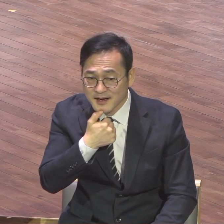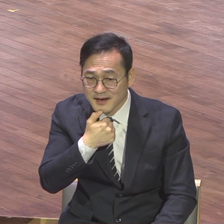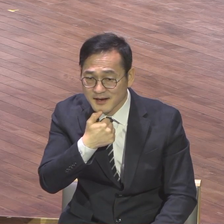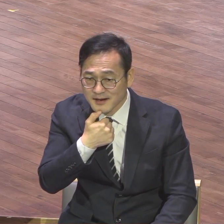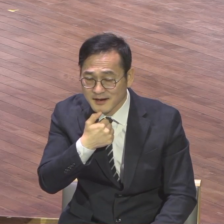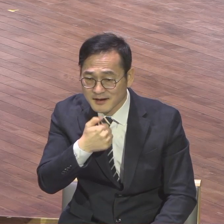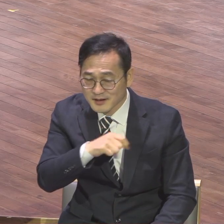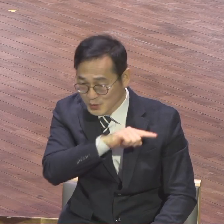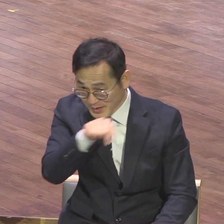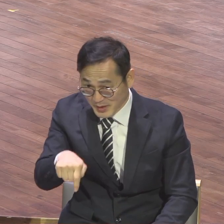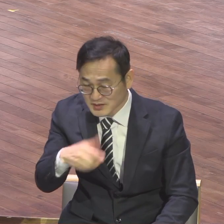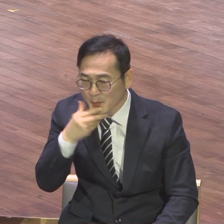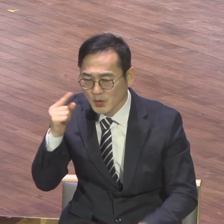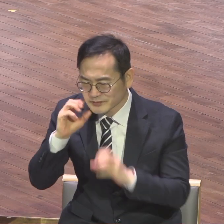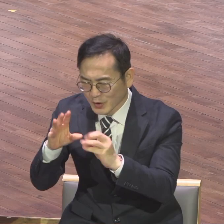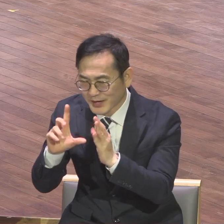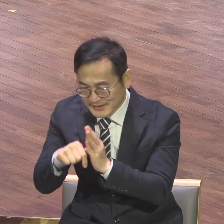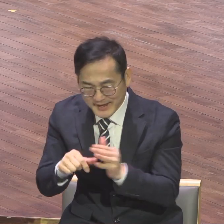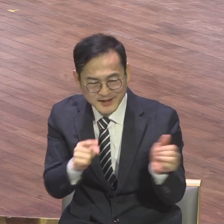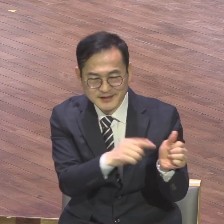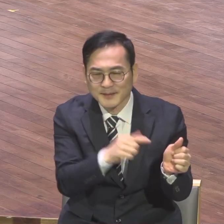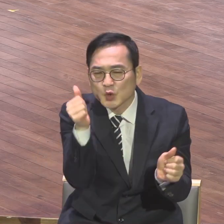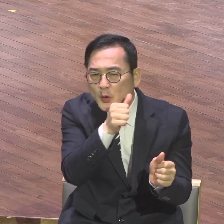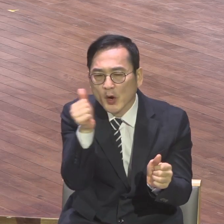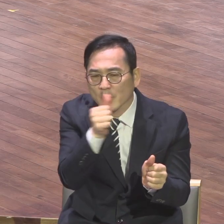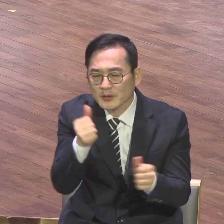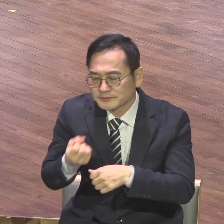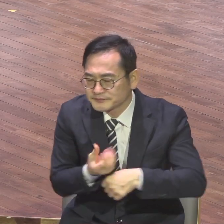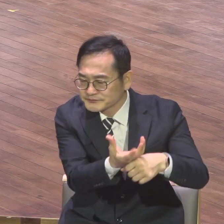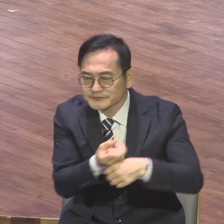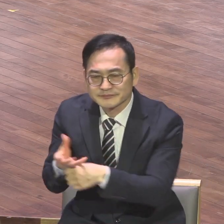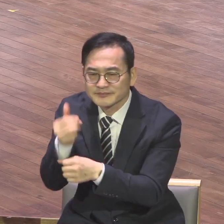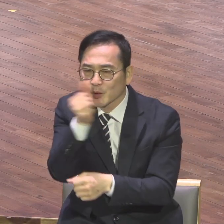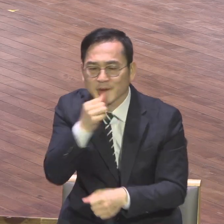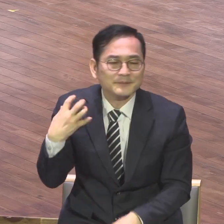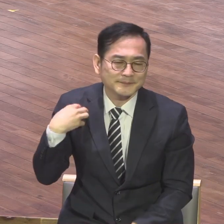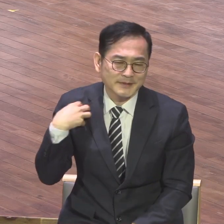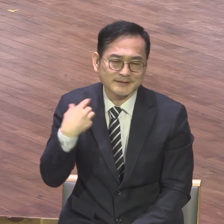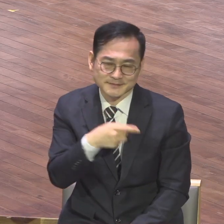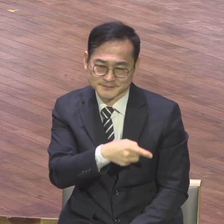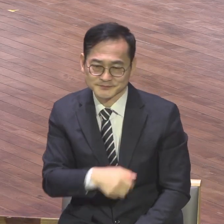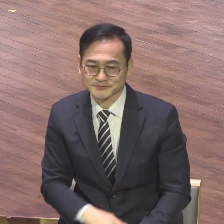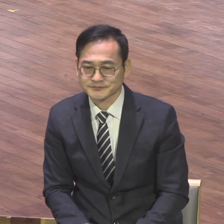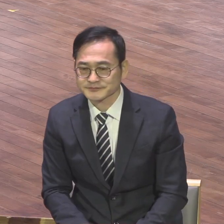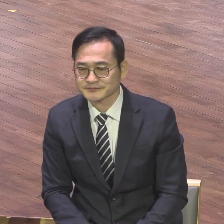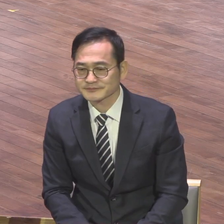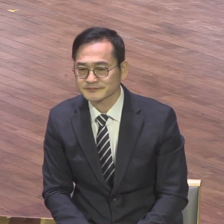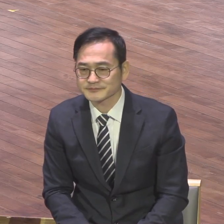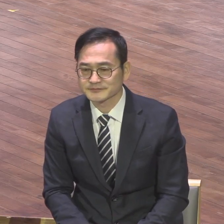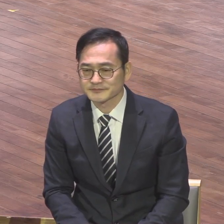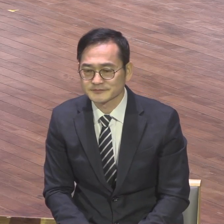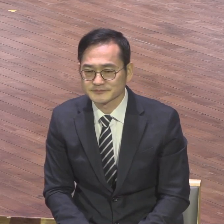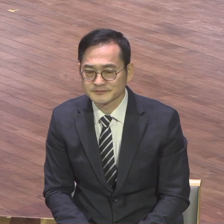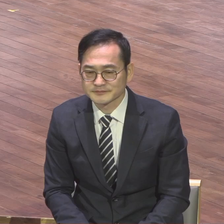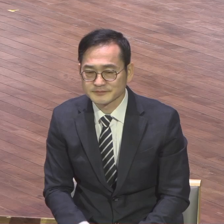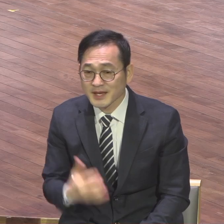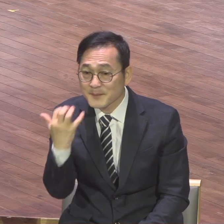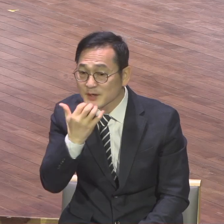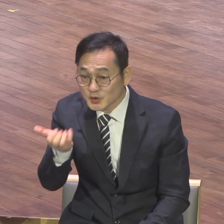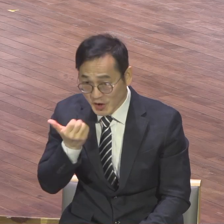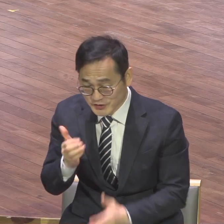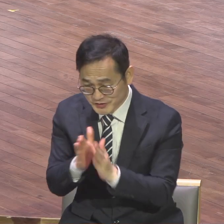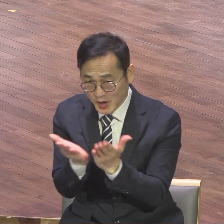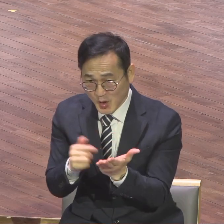복음 전도하는데 통역을 그렇게 맡아서 함께 사역을 했습니다. 베드로전서